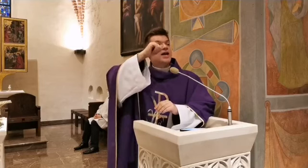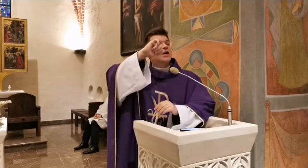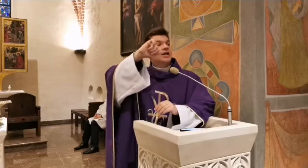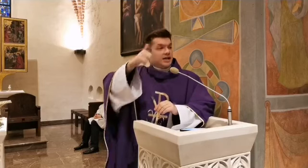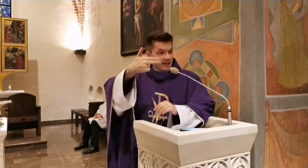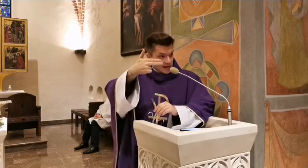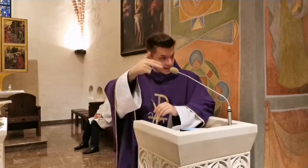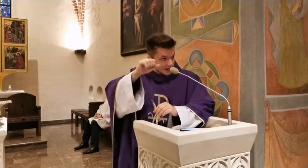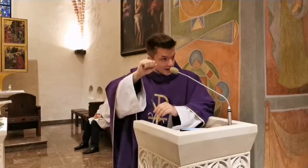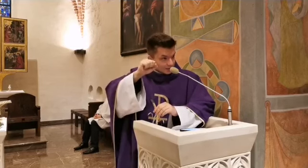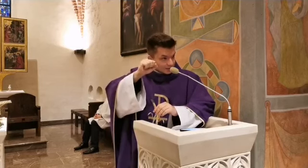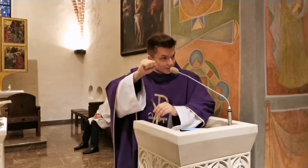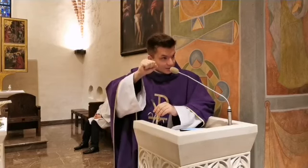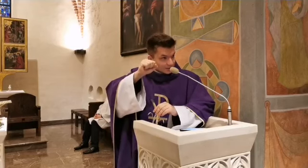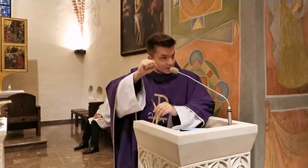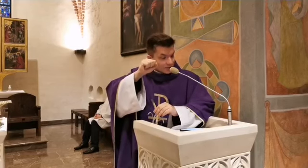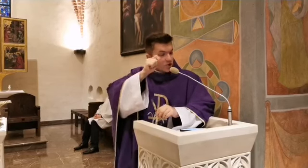nazwę Jana